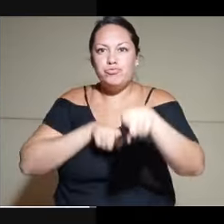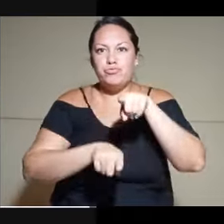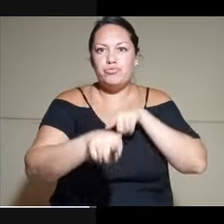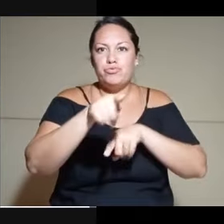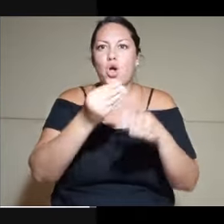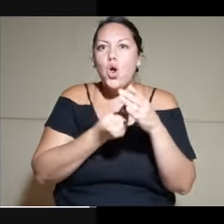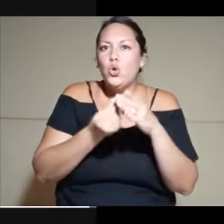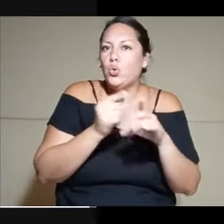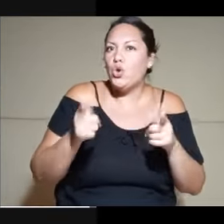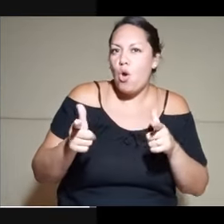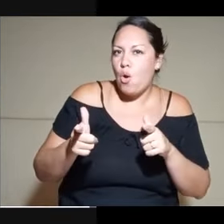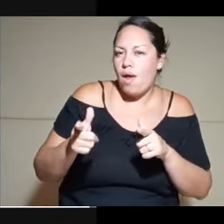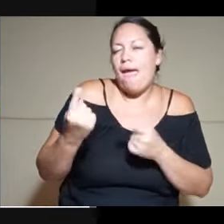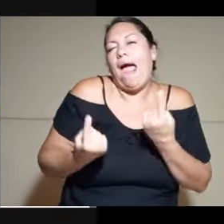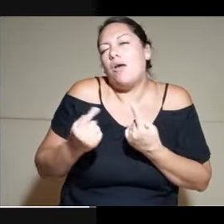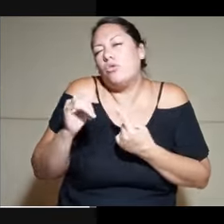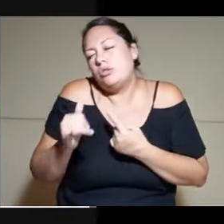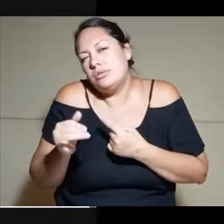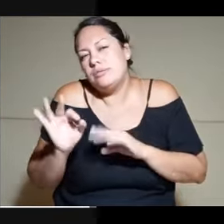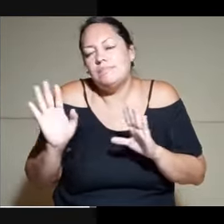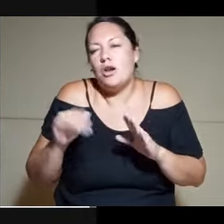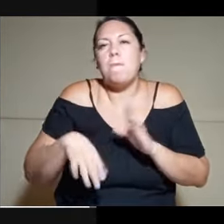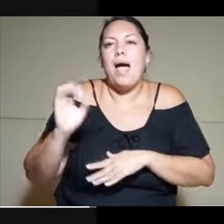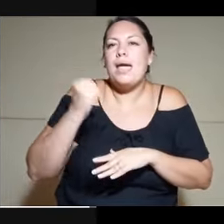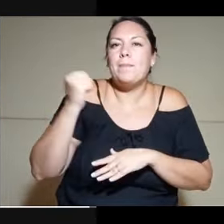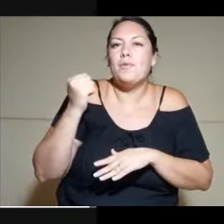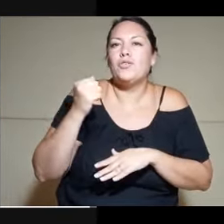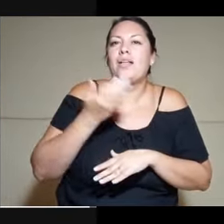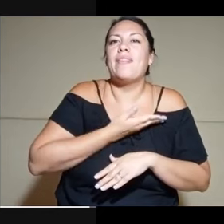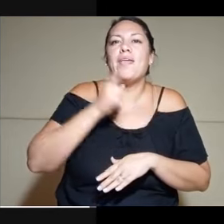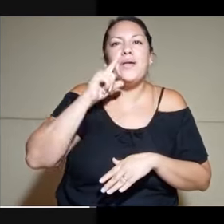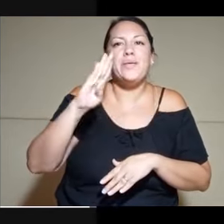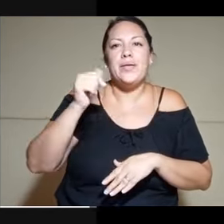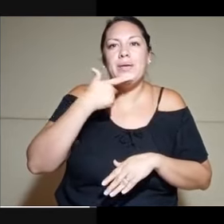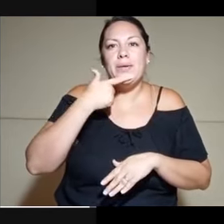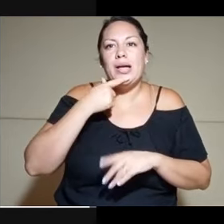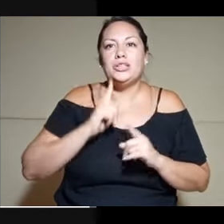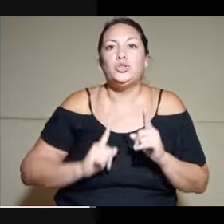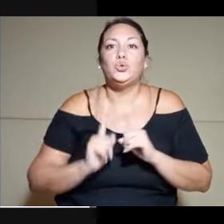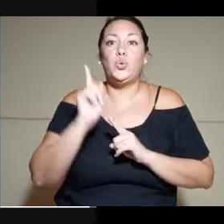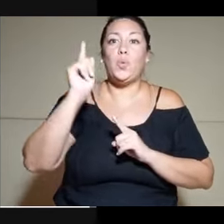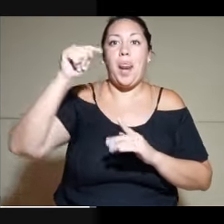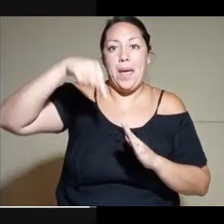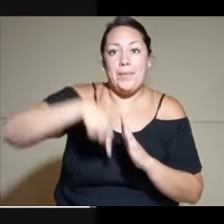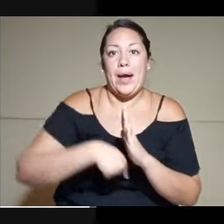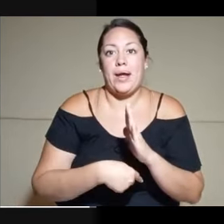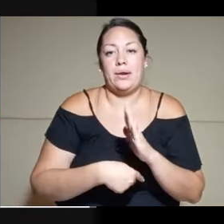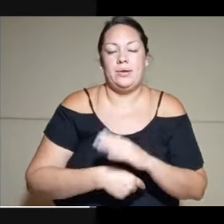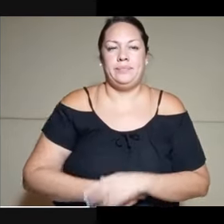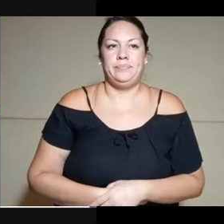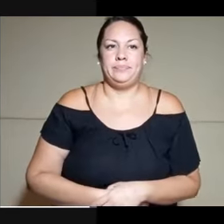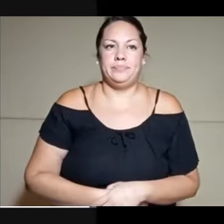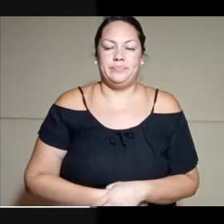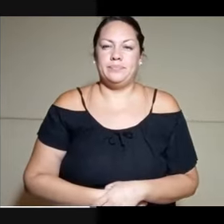es una zona de paso de fibras. No tiene tanto núcleo, sí tiene algunos, ya los vamos a ver, pero lo importante